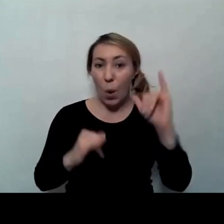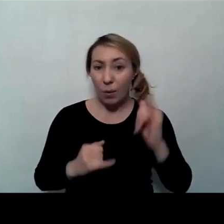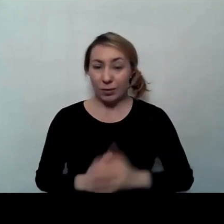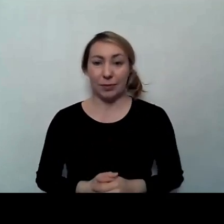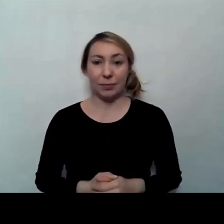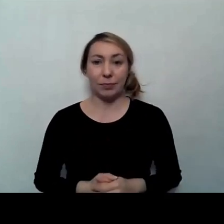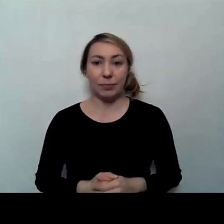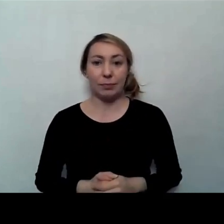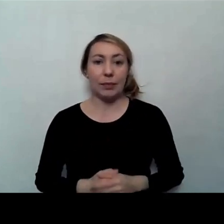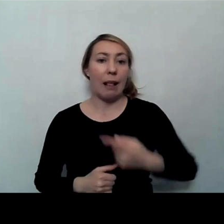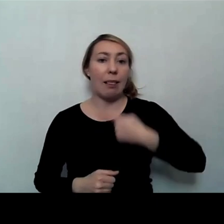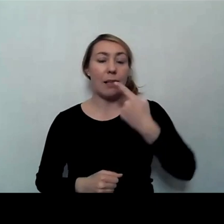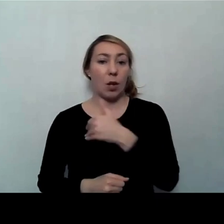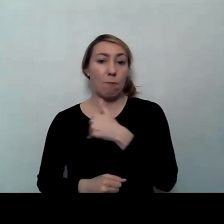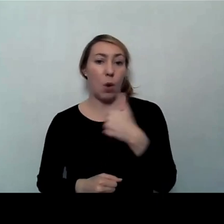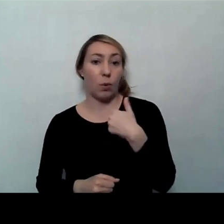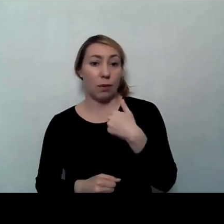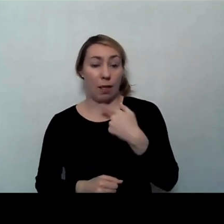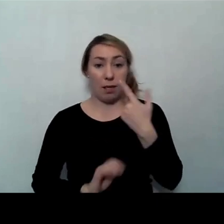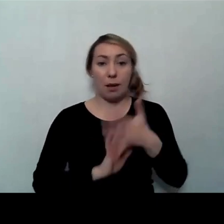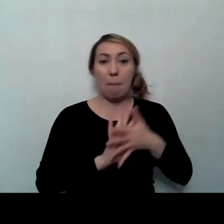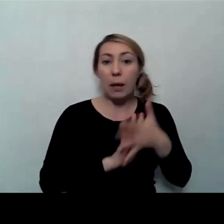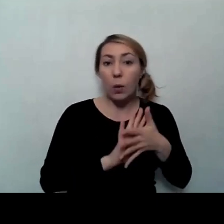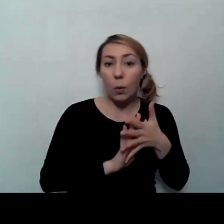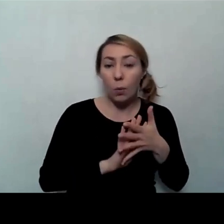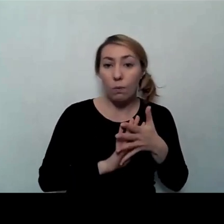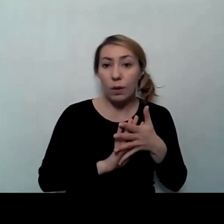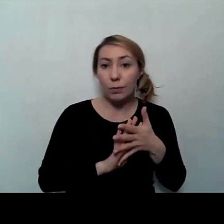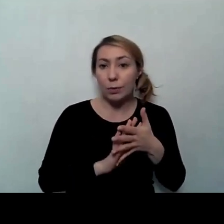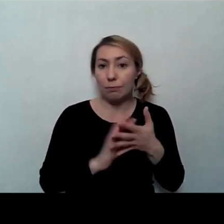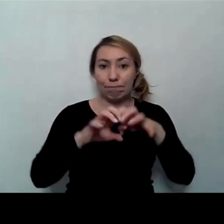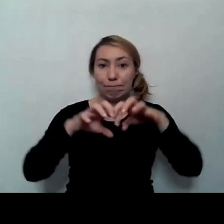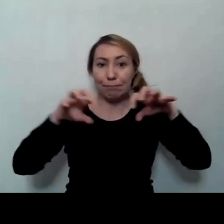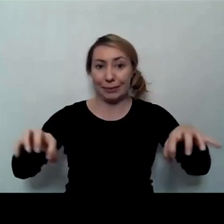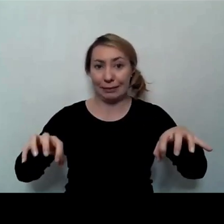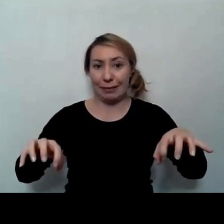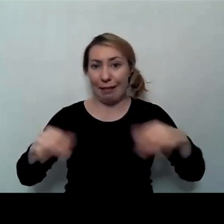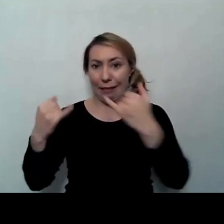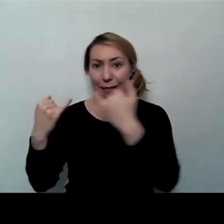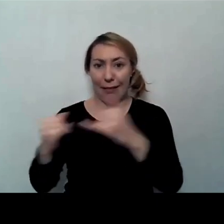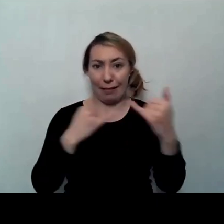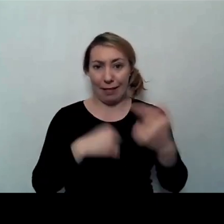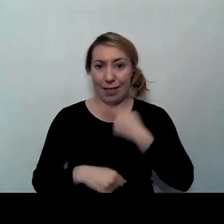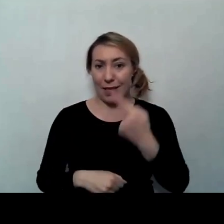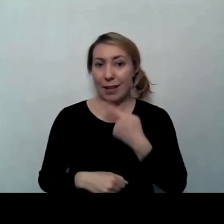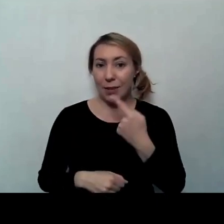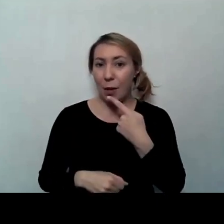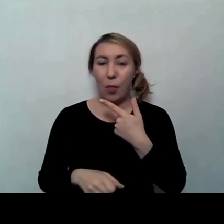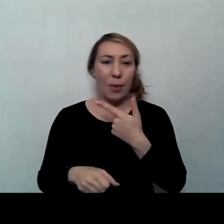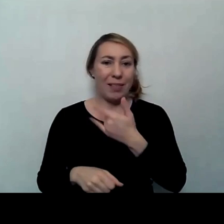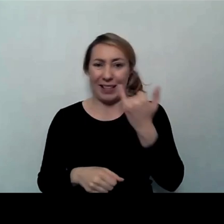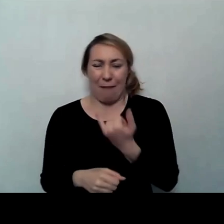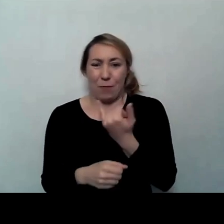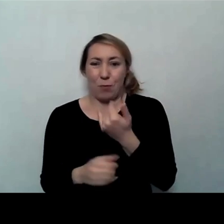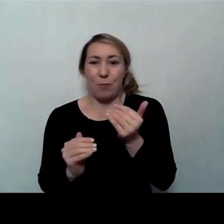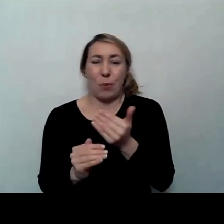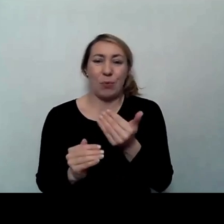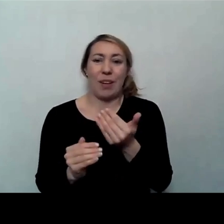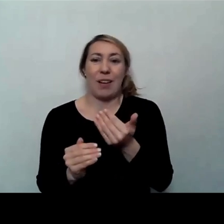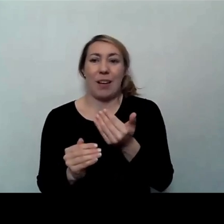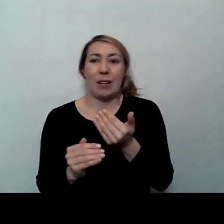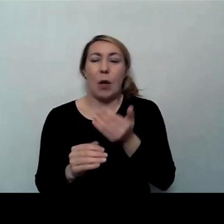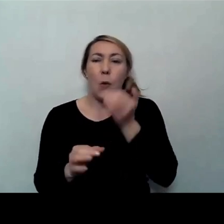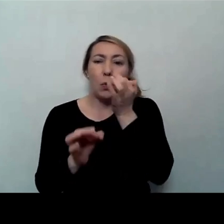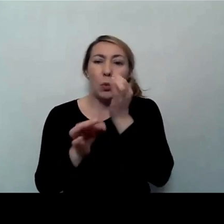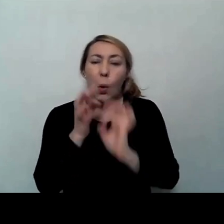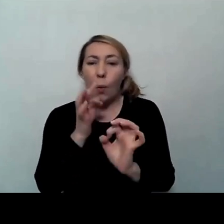że język polski i język migowy to są odrębne języki i nie zawsze jesteśmy w stanie w taki